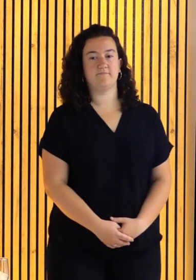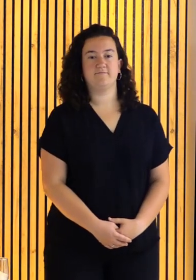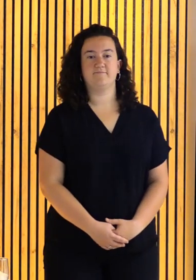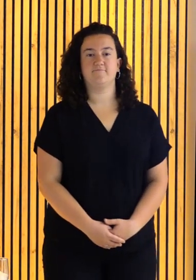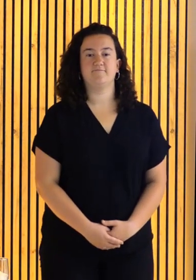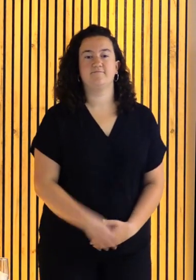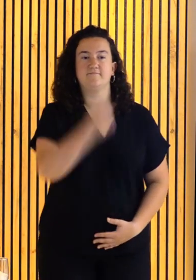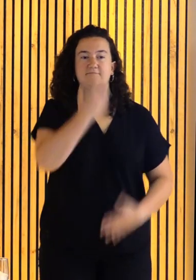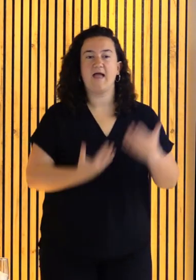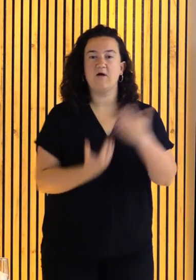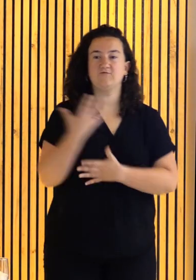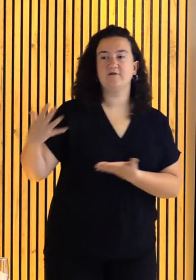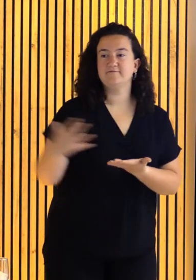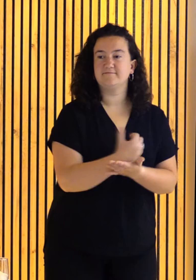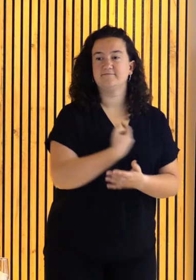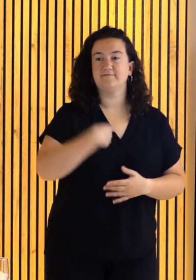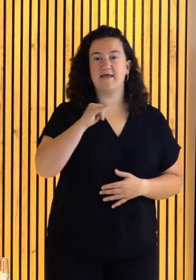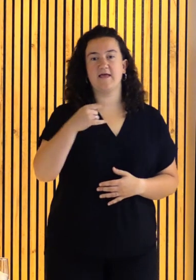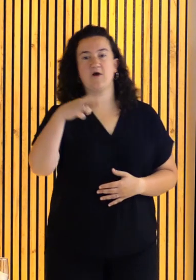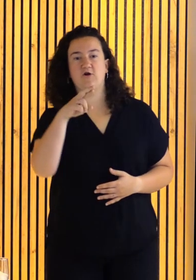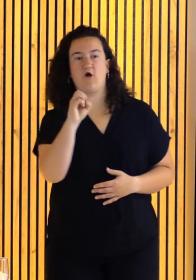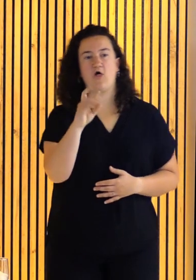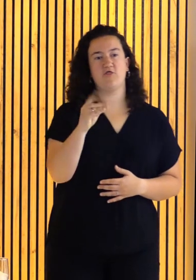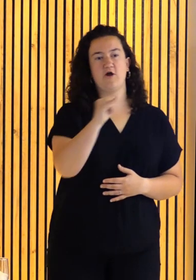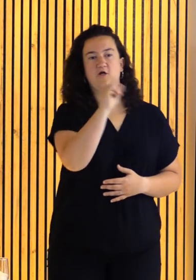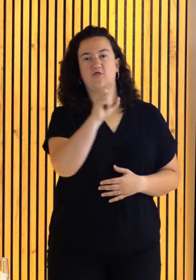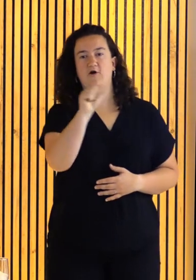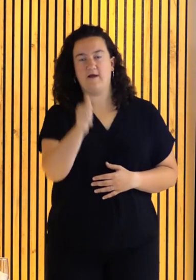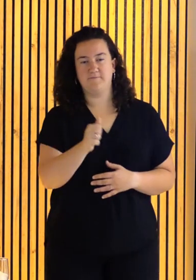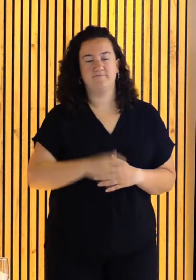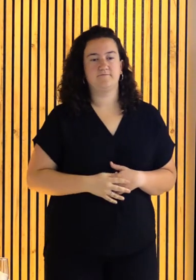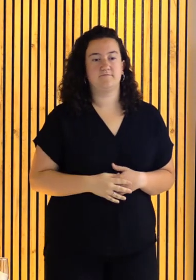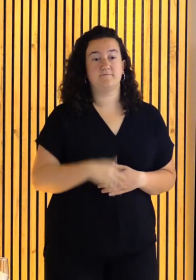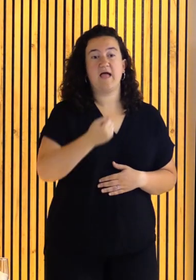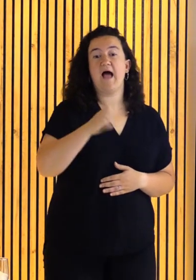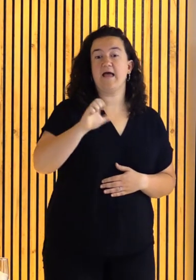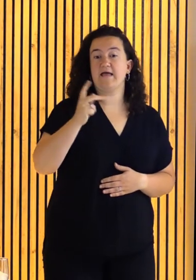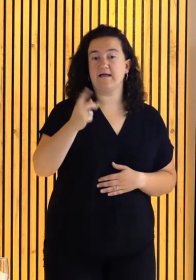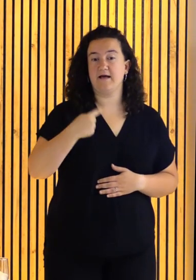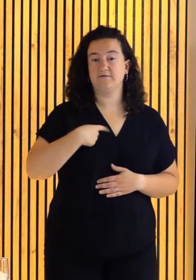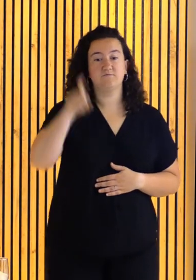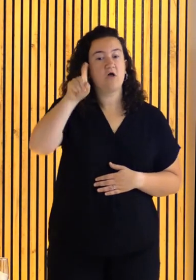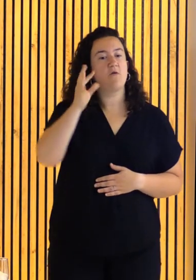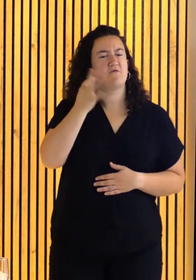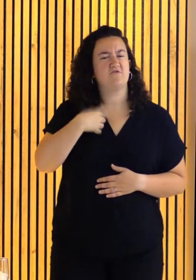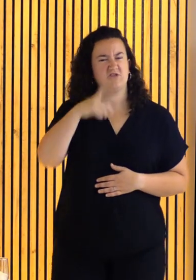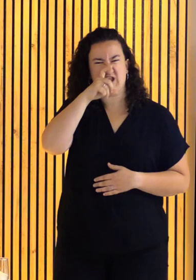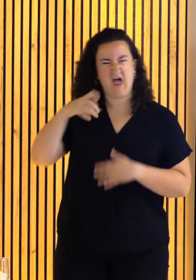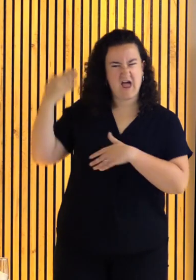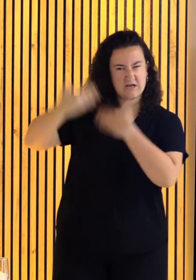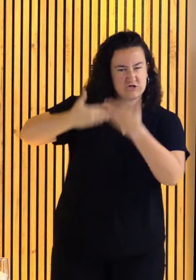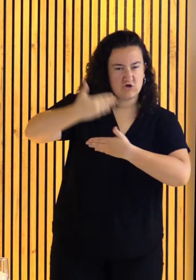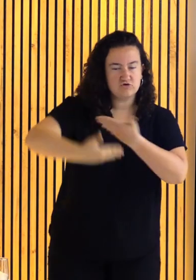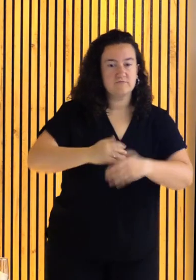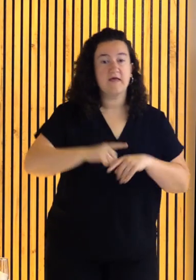Egunon denoi, Igor Odriozola Susteta naiz, AEK-an irakasle aritu hainbat urtetan,